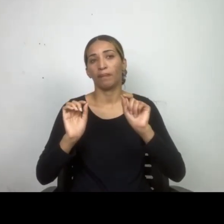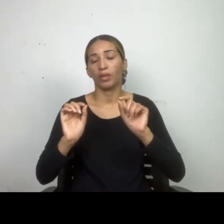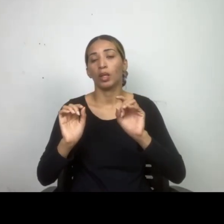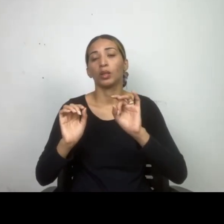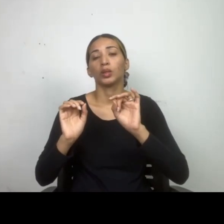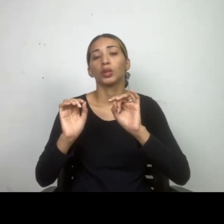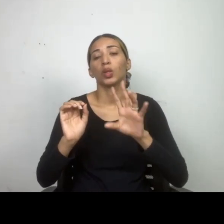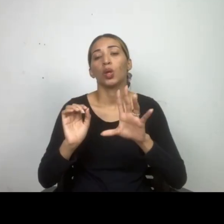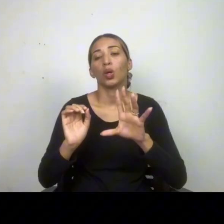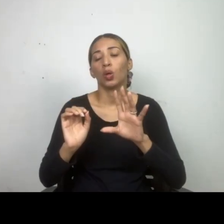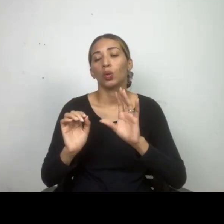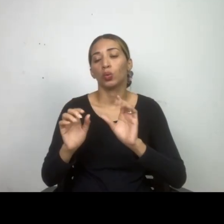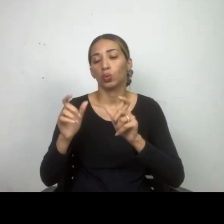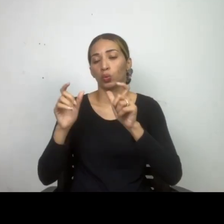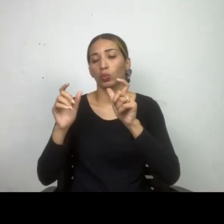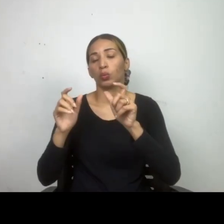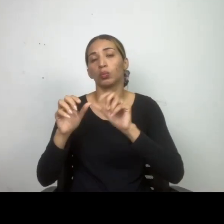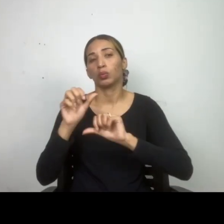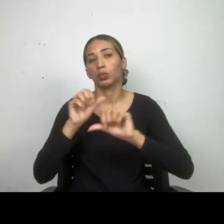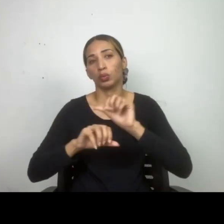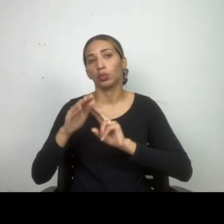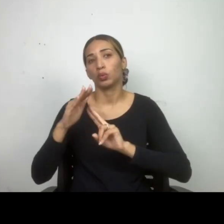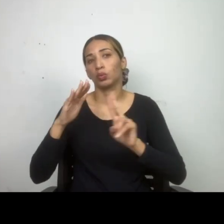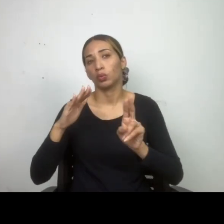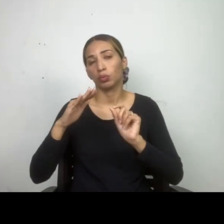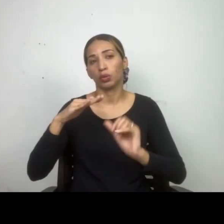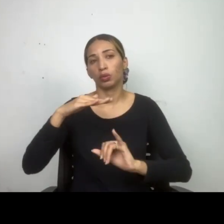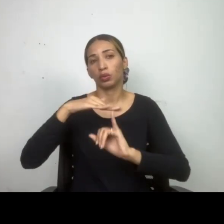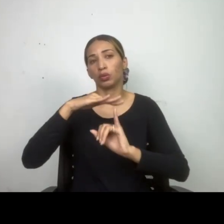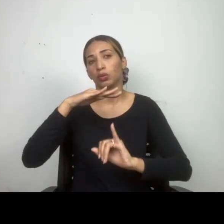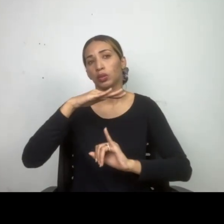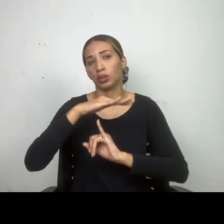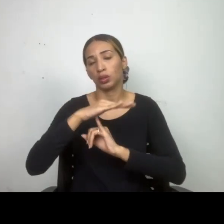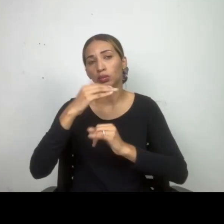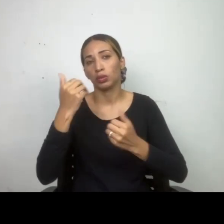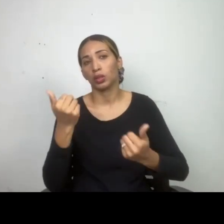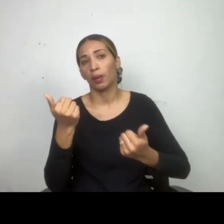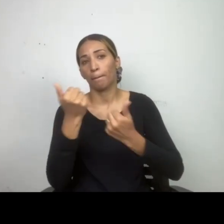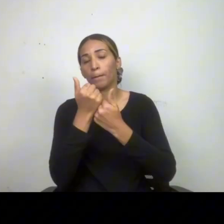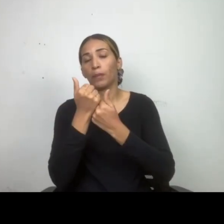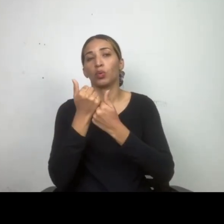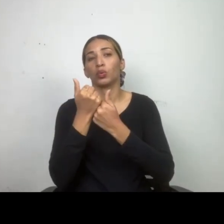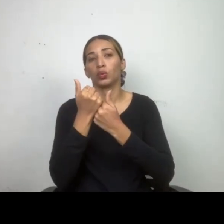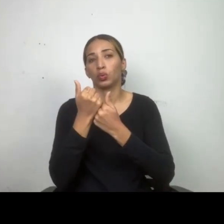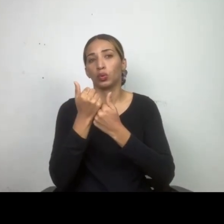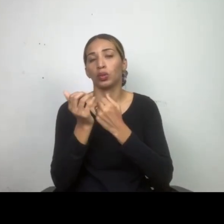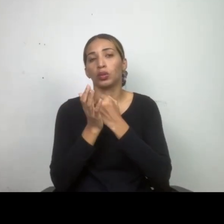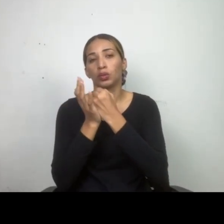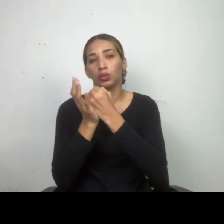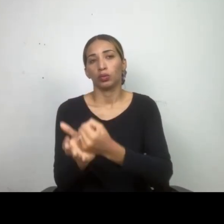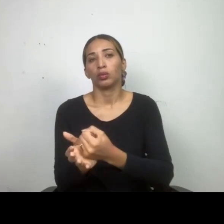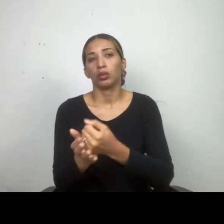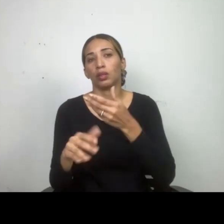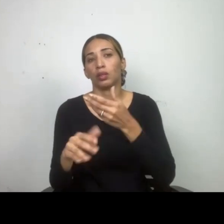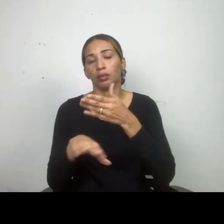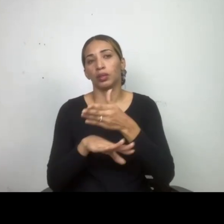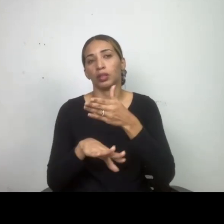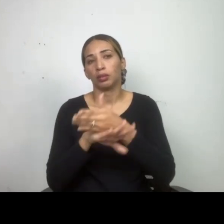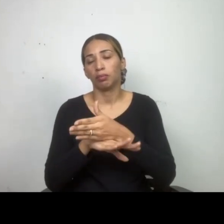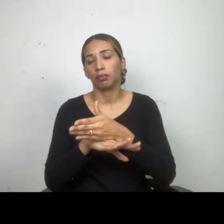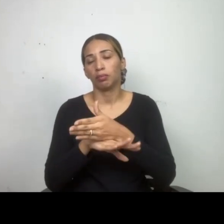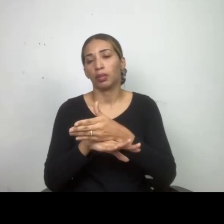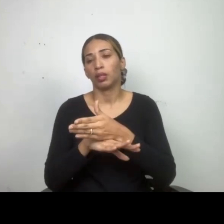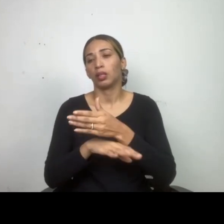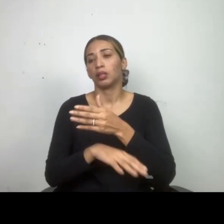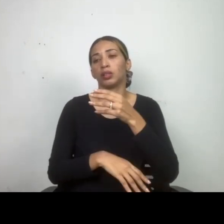terapêuticas, para o Departamento de Entidades de Apoio e Acolhimento a Atuantes em Álcool e Outras Drogas,